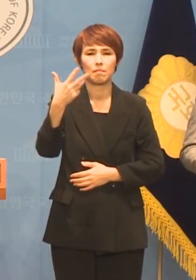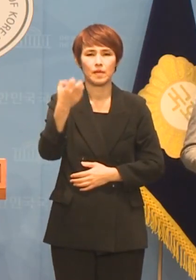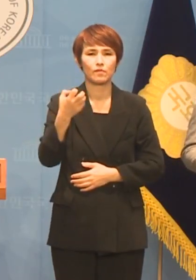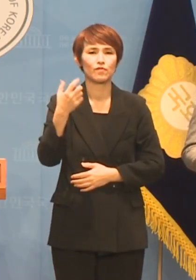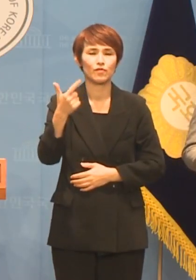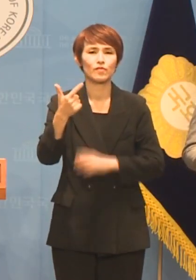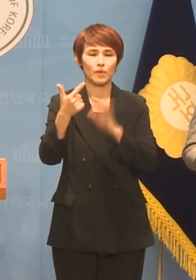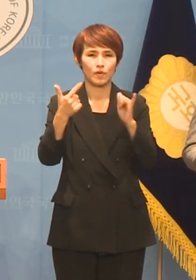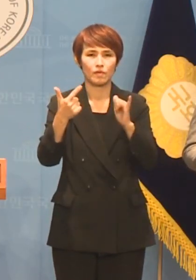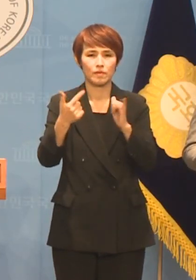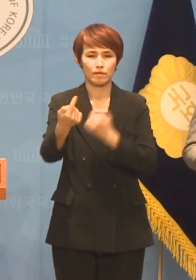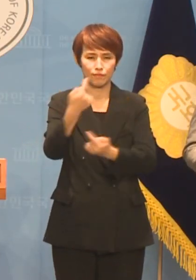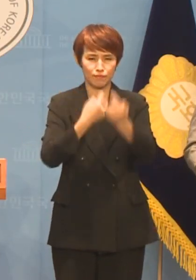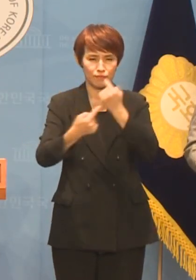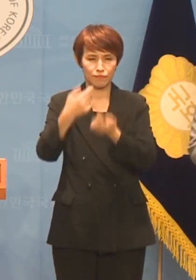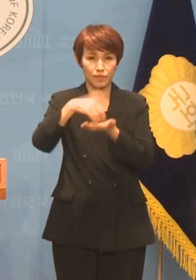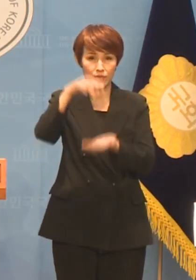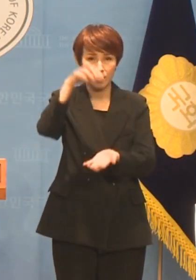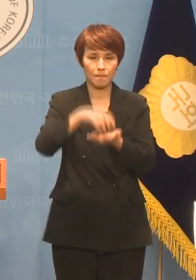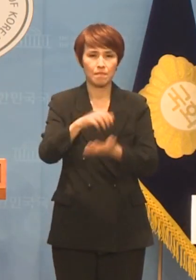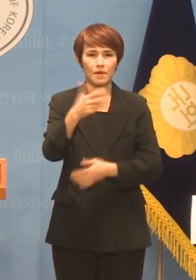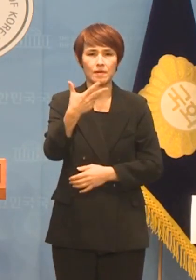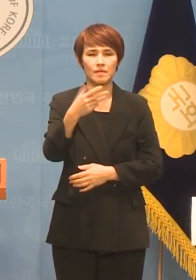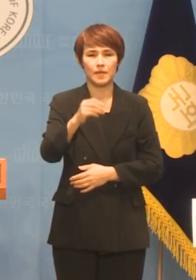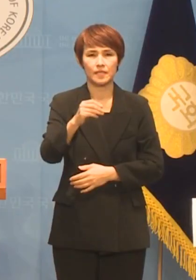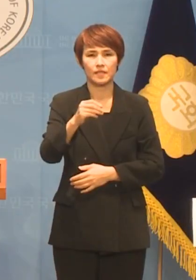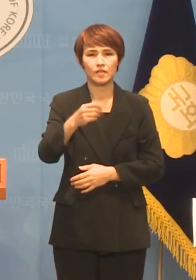7,286명이고 누적 제보는 8만